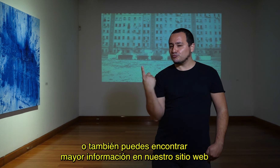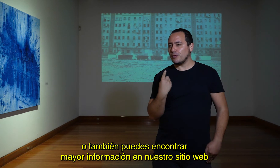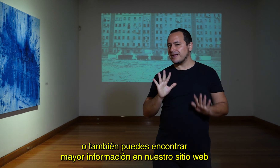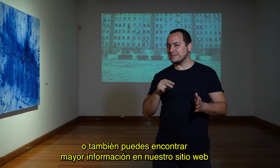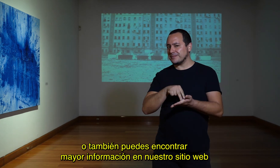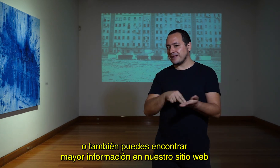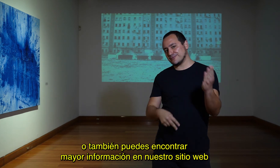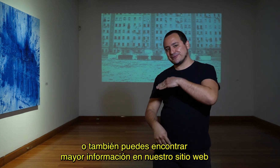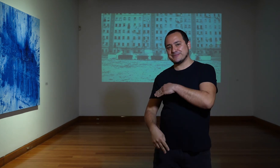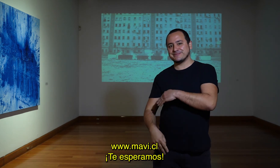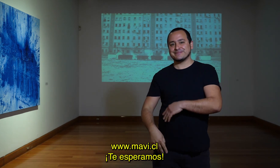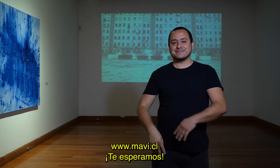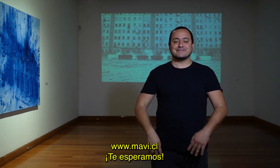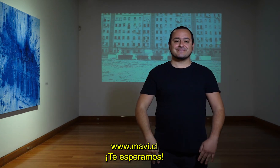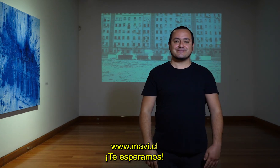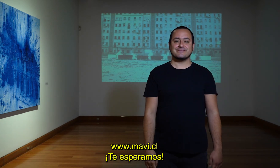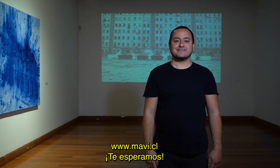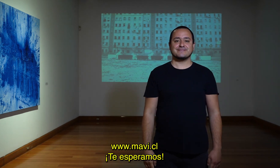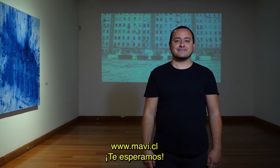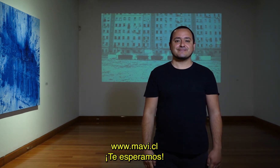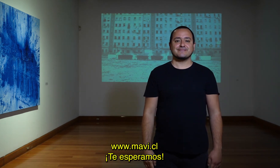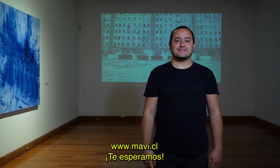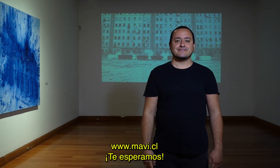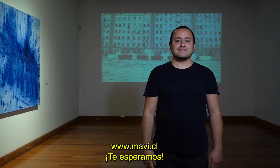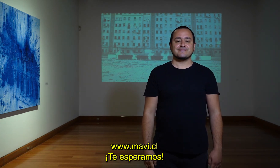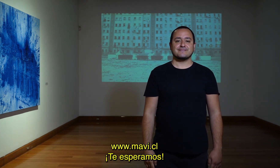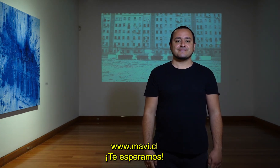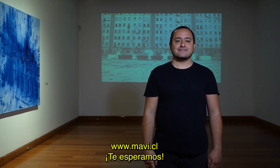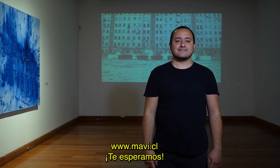en nuestro sitio web www.mavi.cl. ¡Te esperamos!